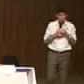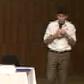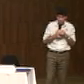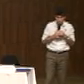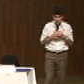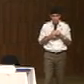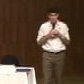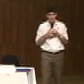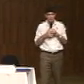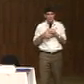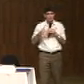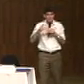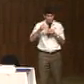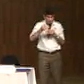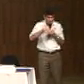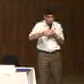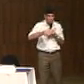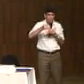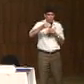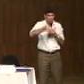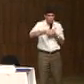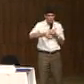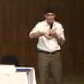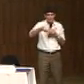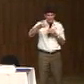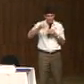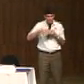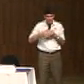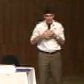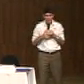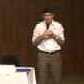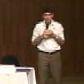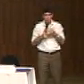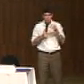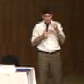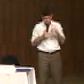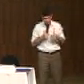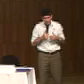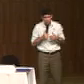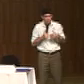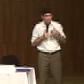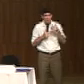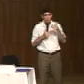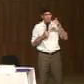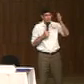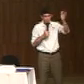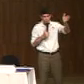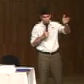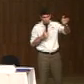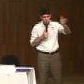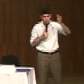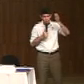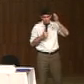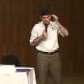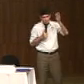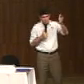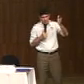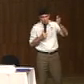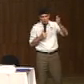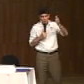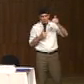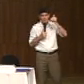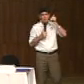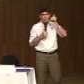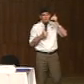E nós conquistamos muitas coisas, mas é preciso consolidar, trazer para cá os cargos que nós temos o concurso